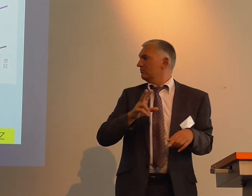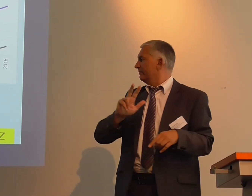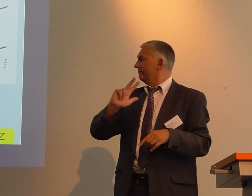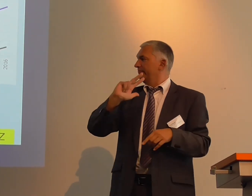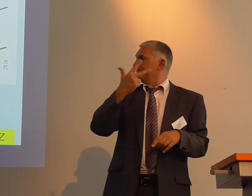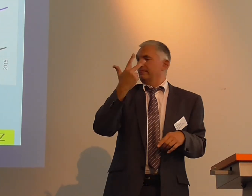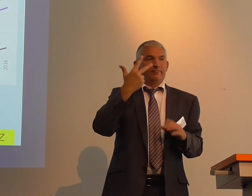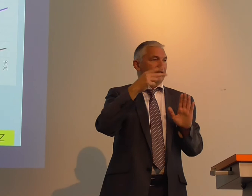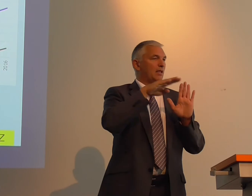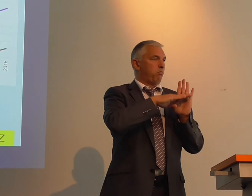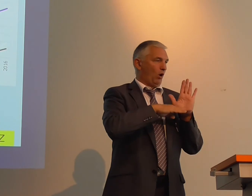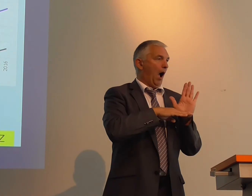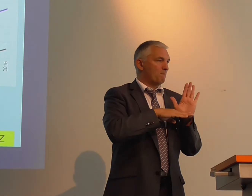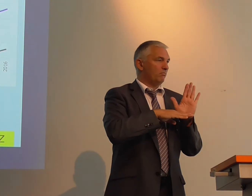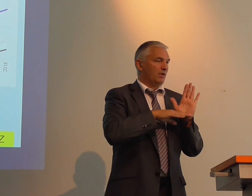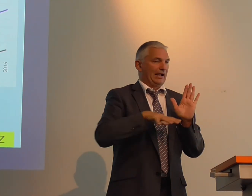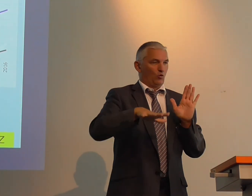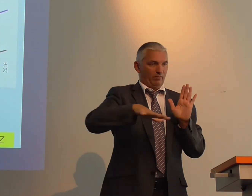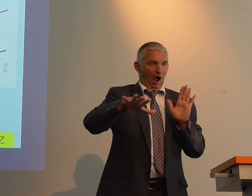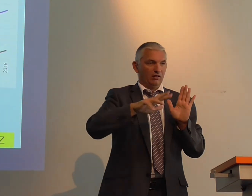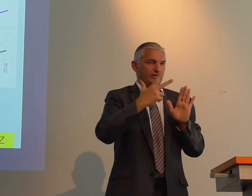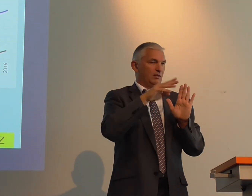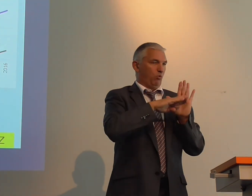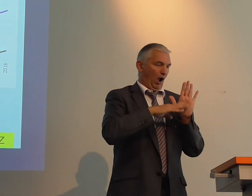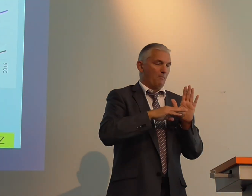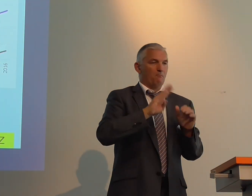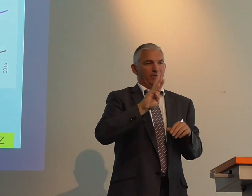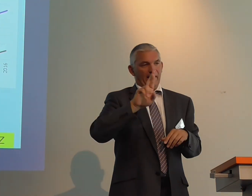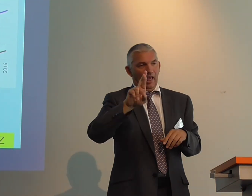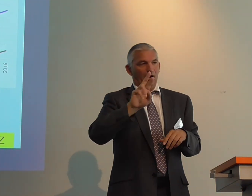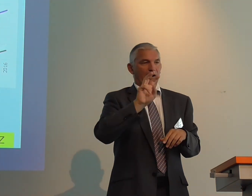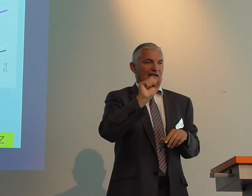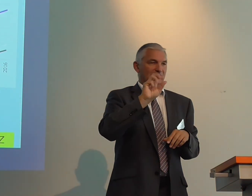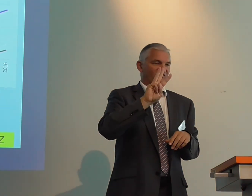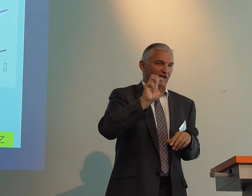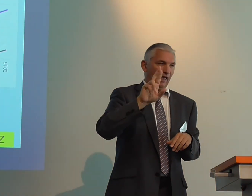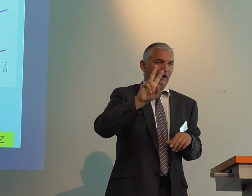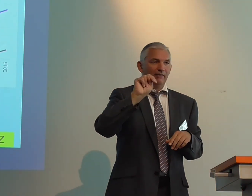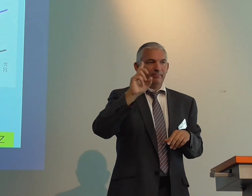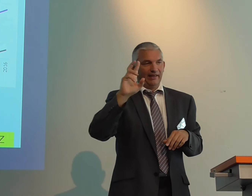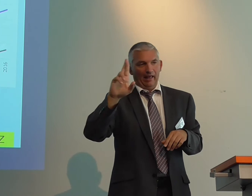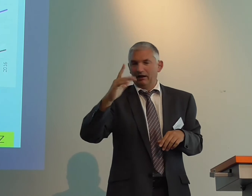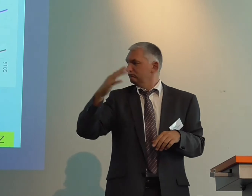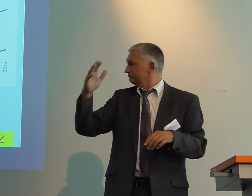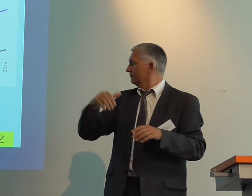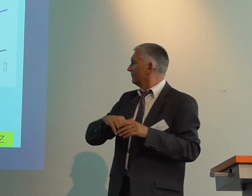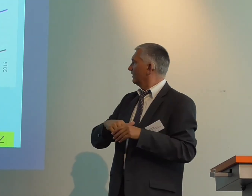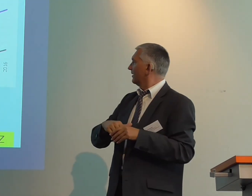das sind die dritten, also die regionalen Sender. Also Bayerischer Rundfunk, SWR, NDR und so